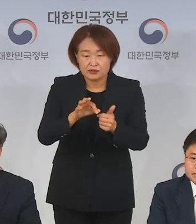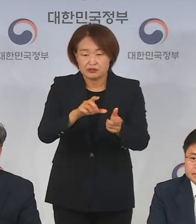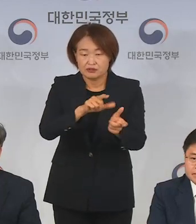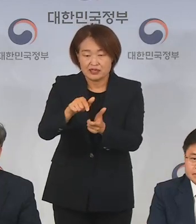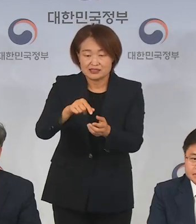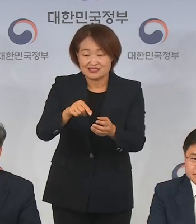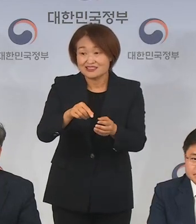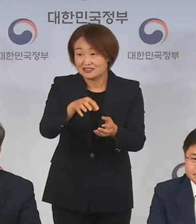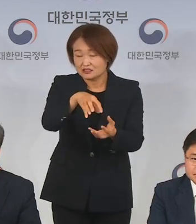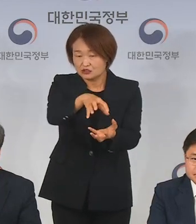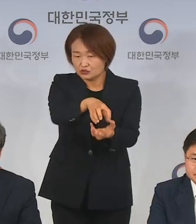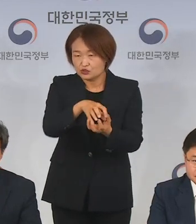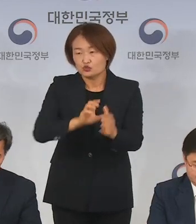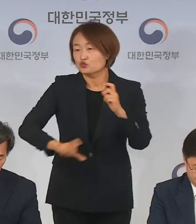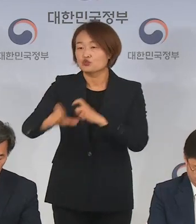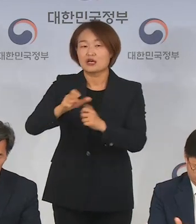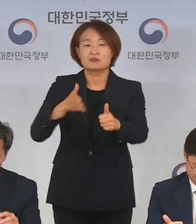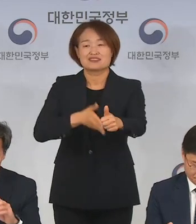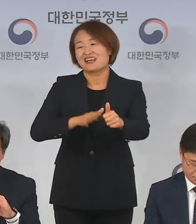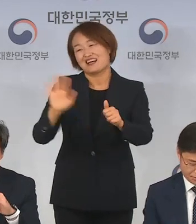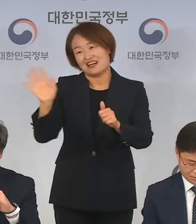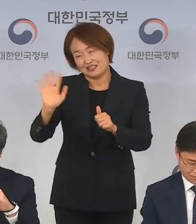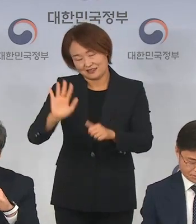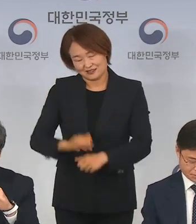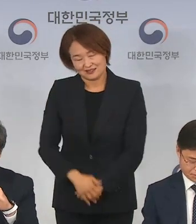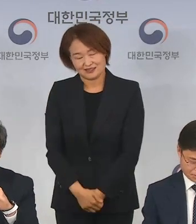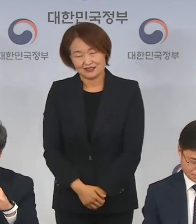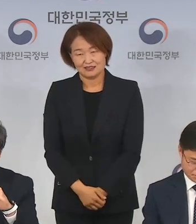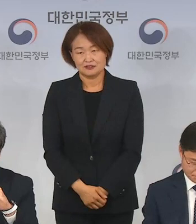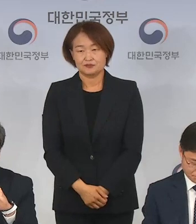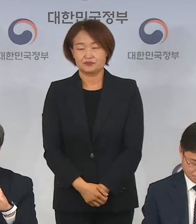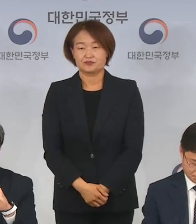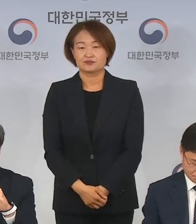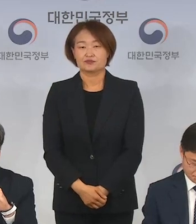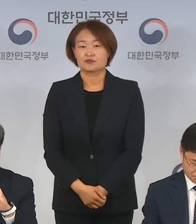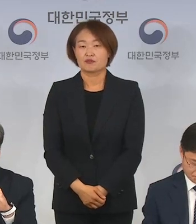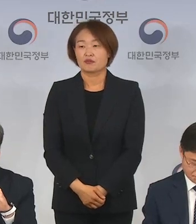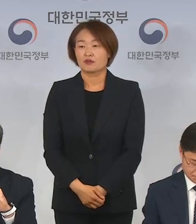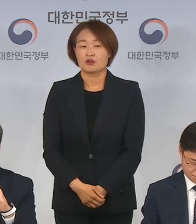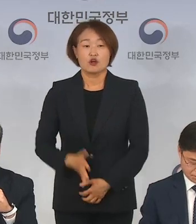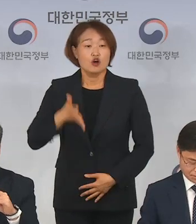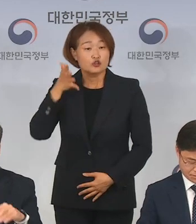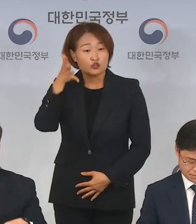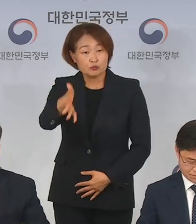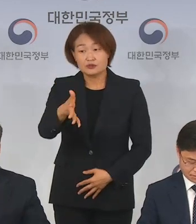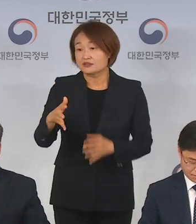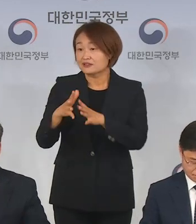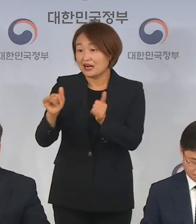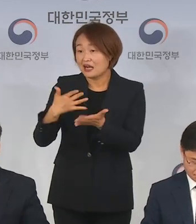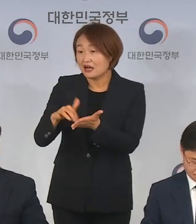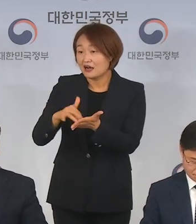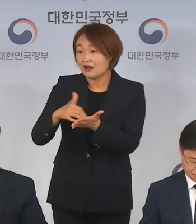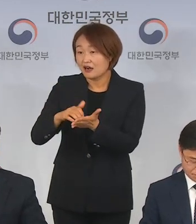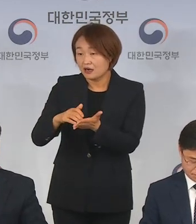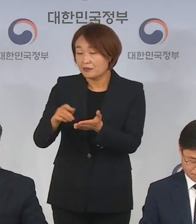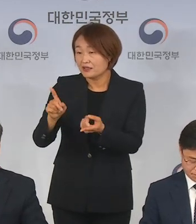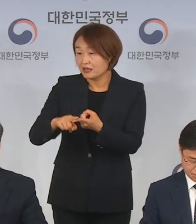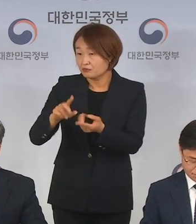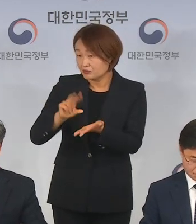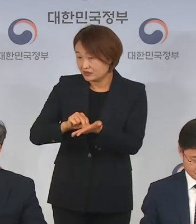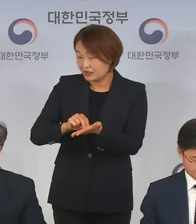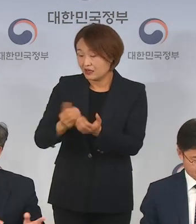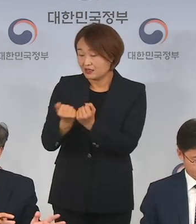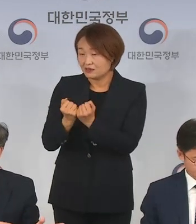저희가 추가로 요청하지 않았습니다. 그다음에 그 전문가 참석 범위와 관련해서는 아까도